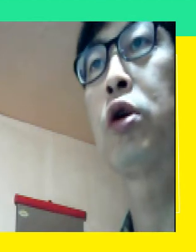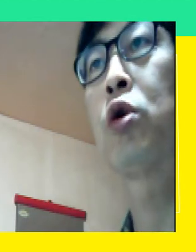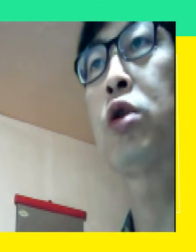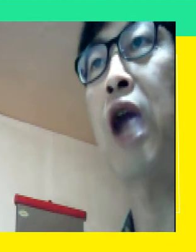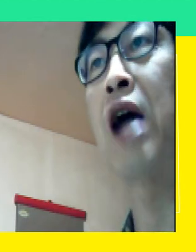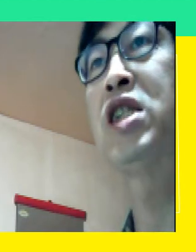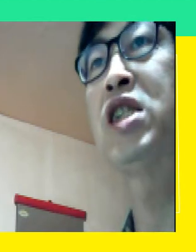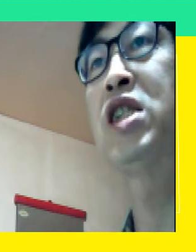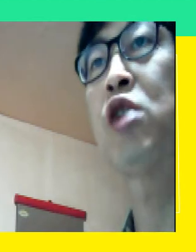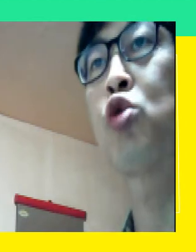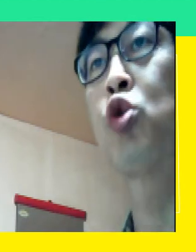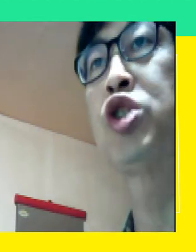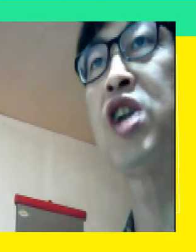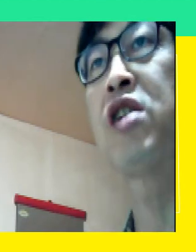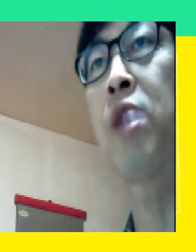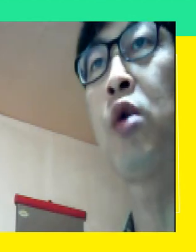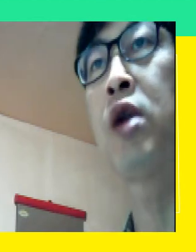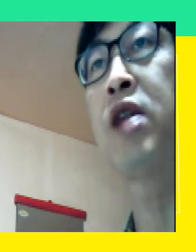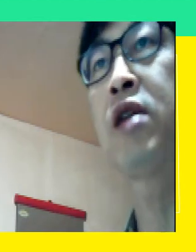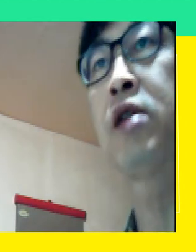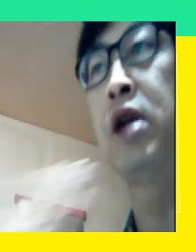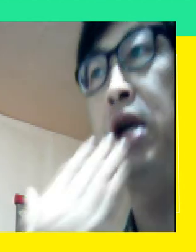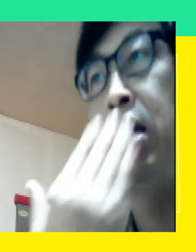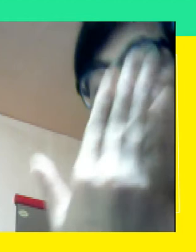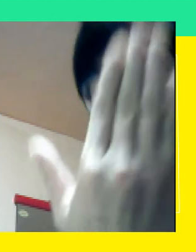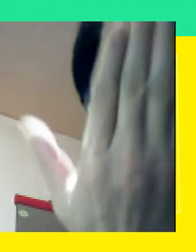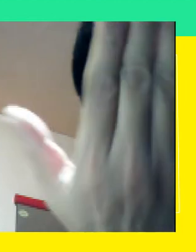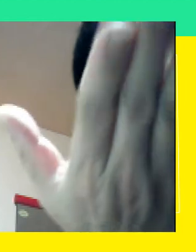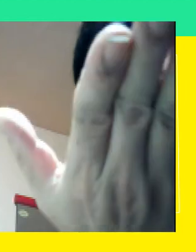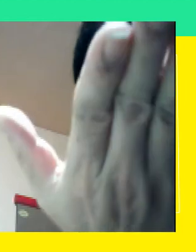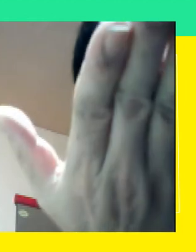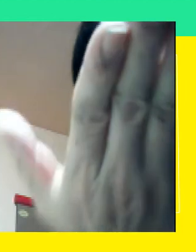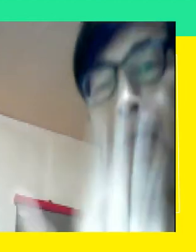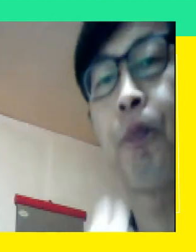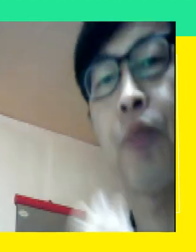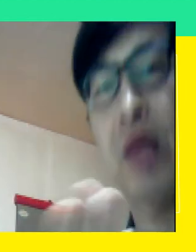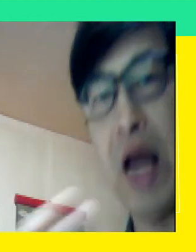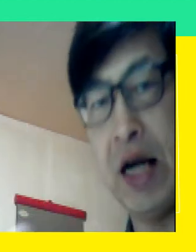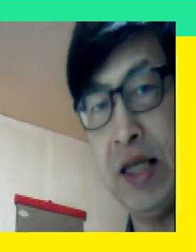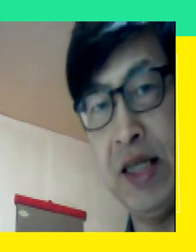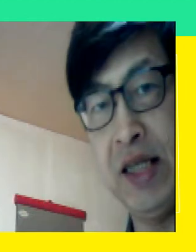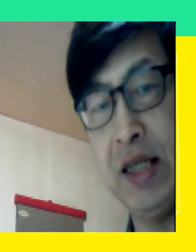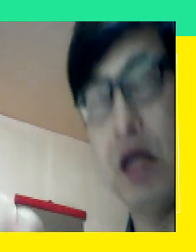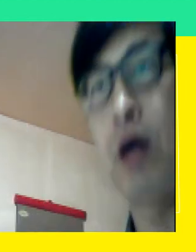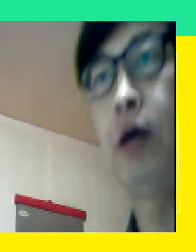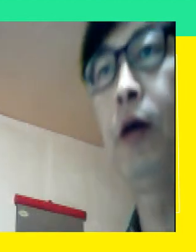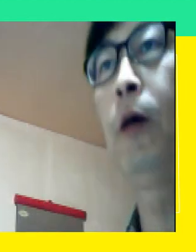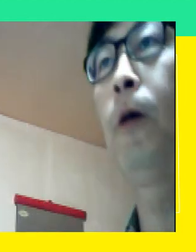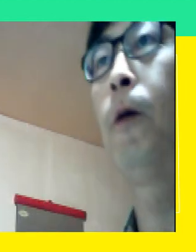그리고 당신이라고 존칭하는 말로 할 때는 당신 당신